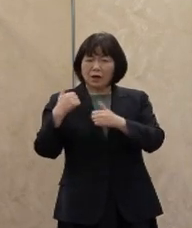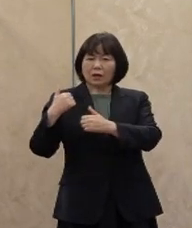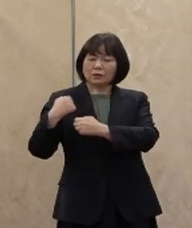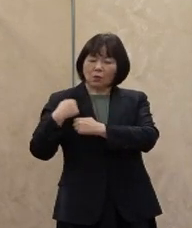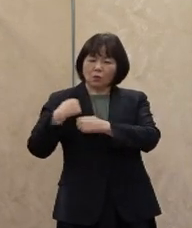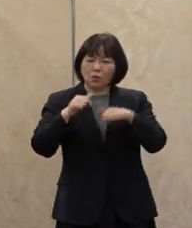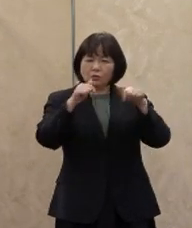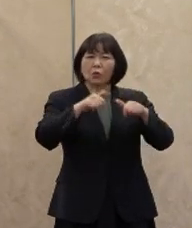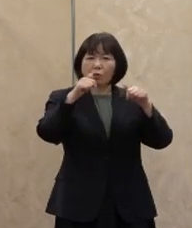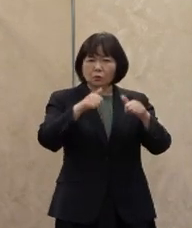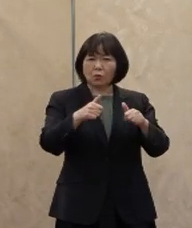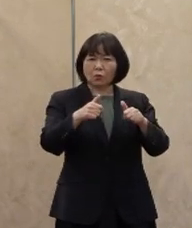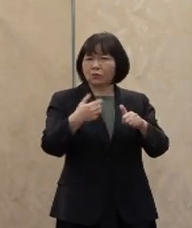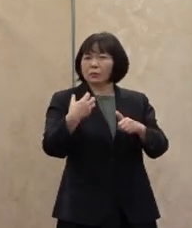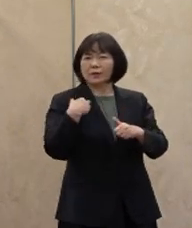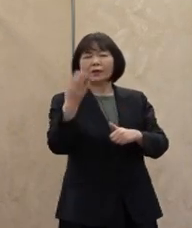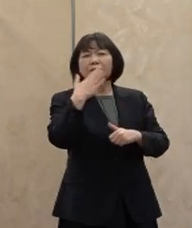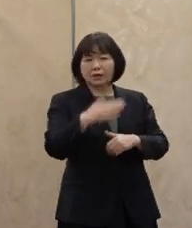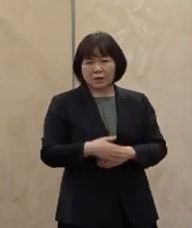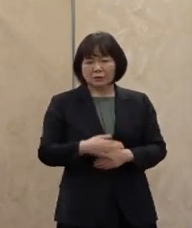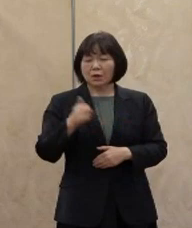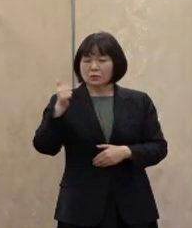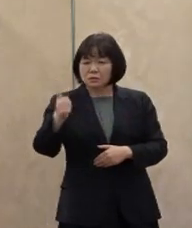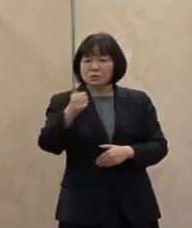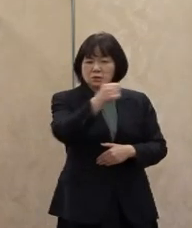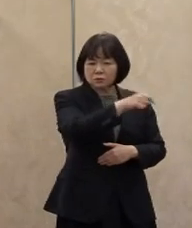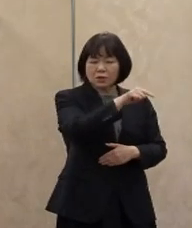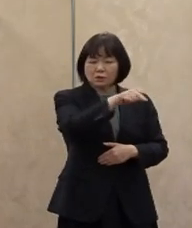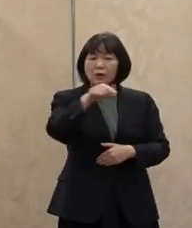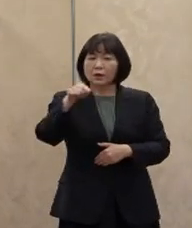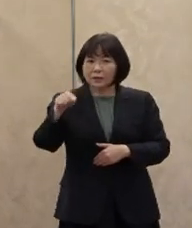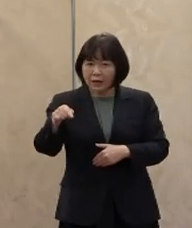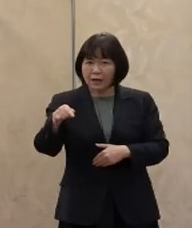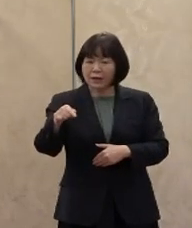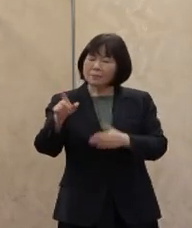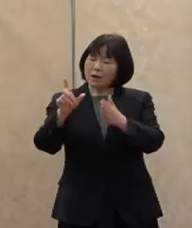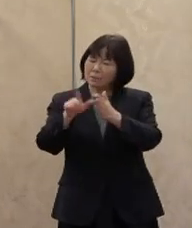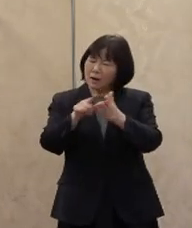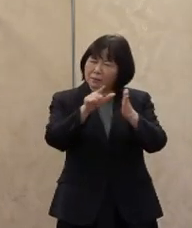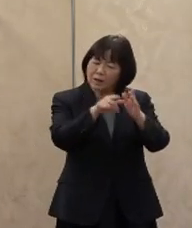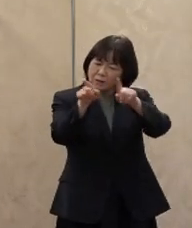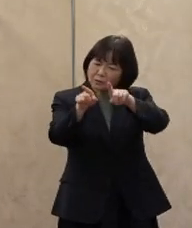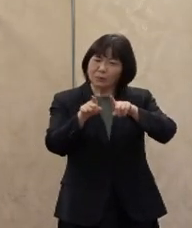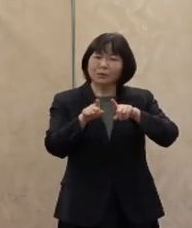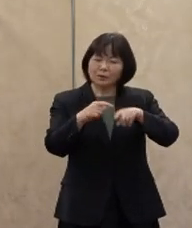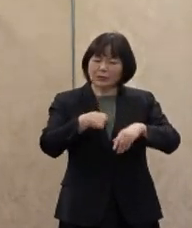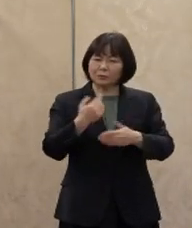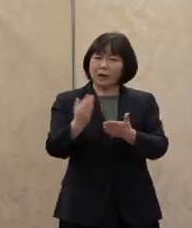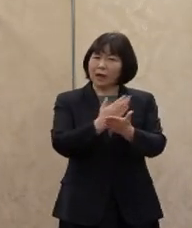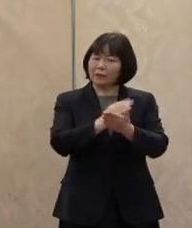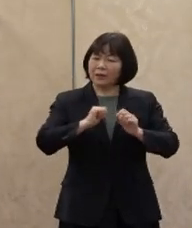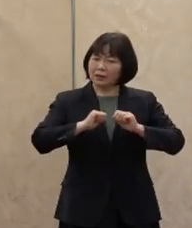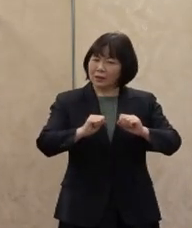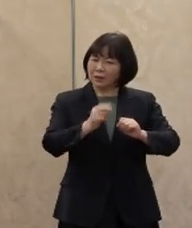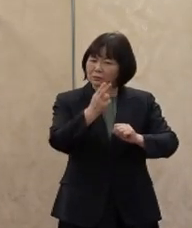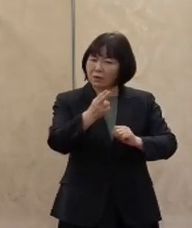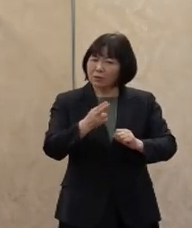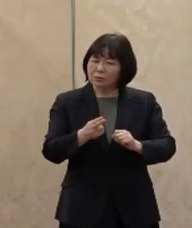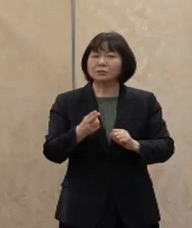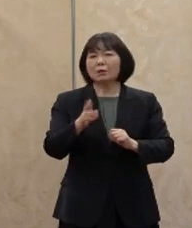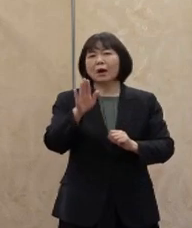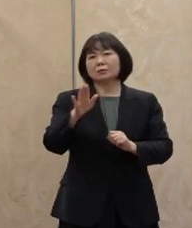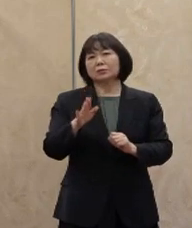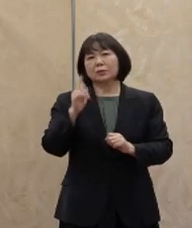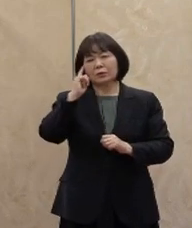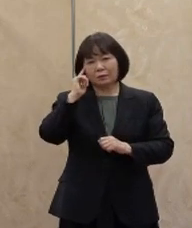けなので、まあ、そういった意味では京都府知事、兵庫県知事が場合によってはあの自らの判断をされるということも僕は十分あり得